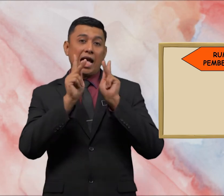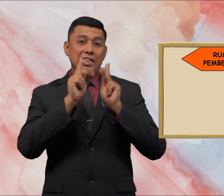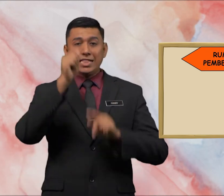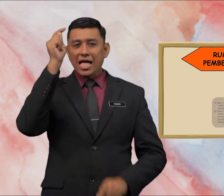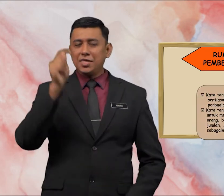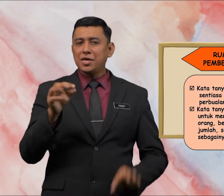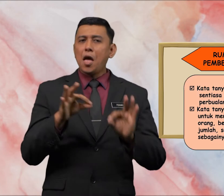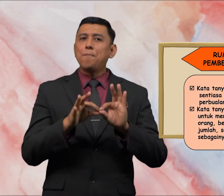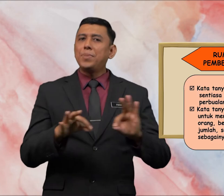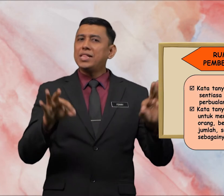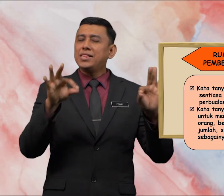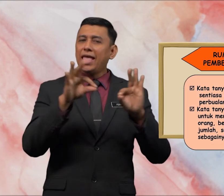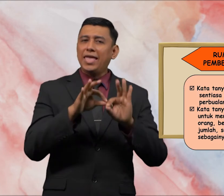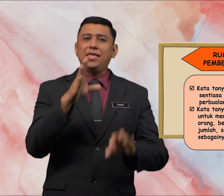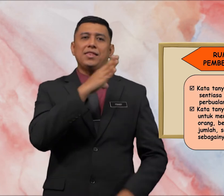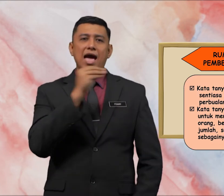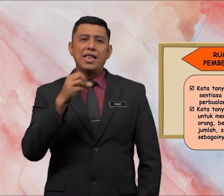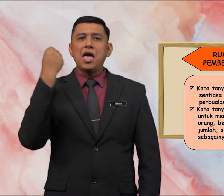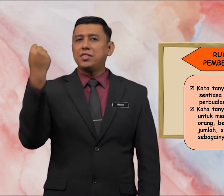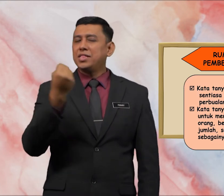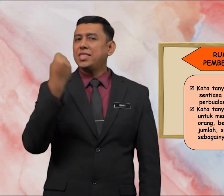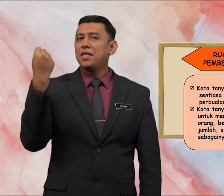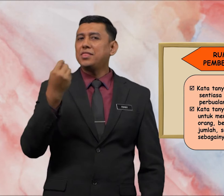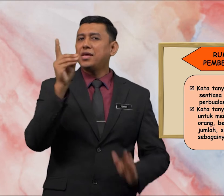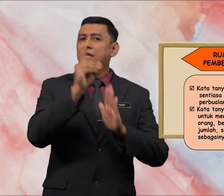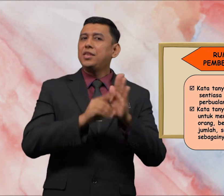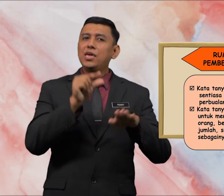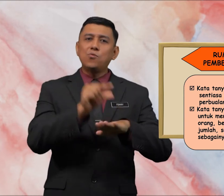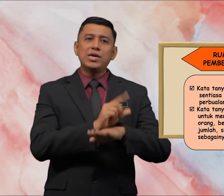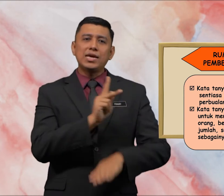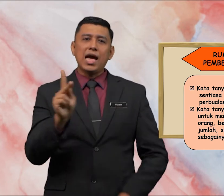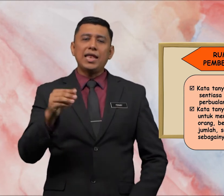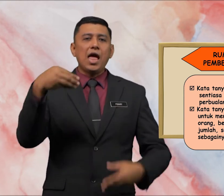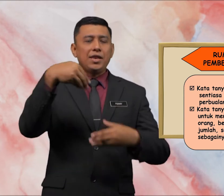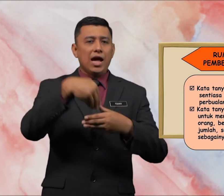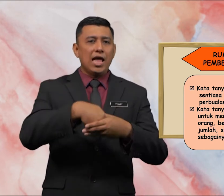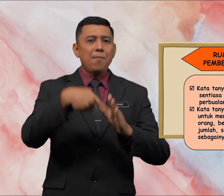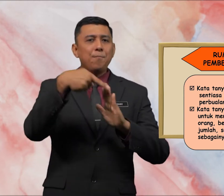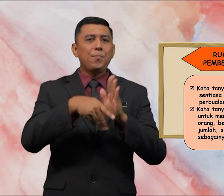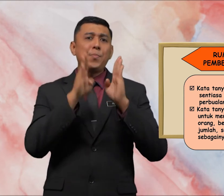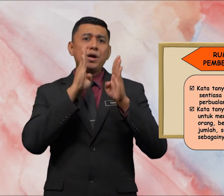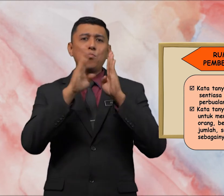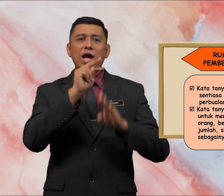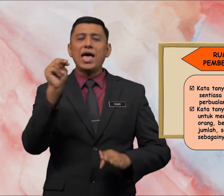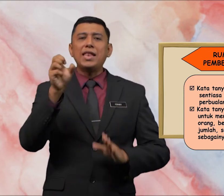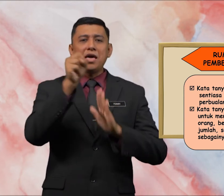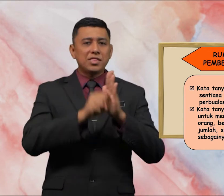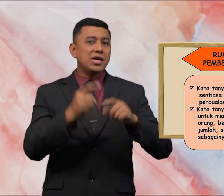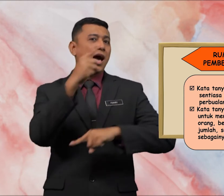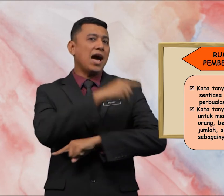Kata tanya penting dan sentiasa digunakan dalam perbualan